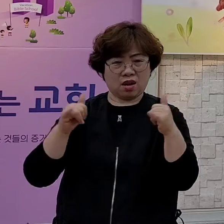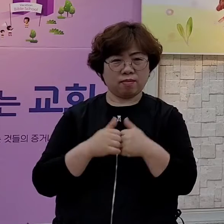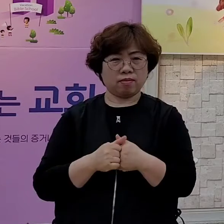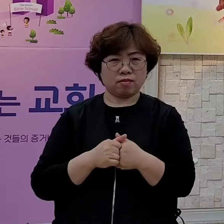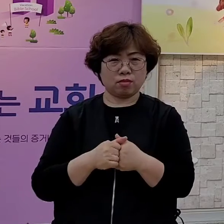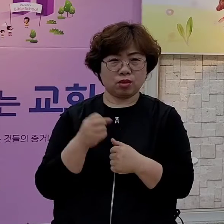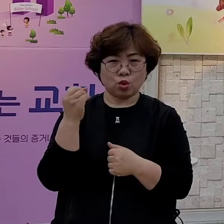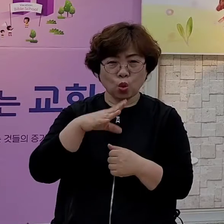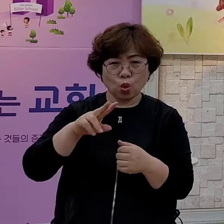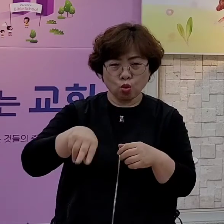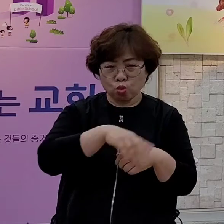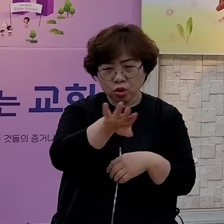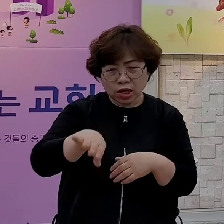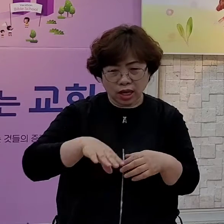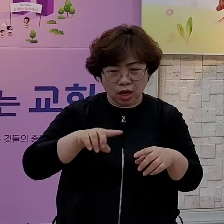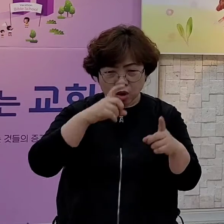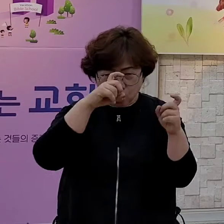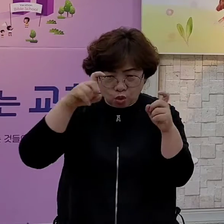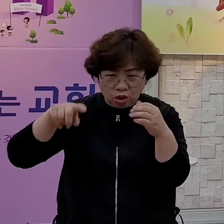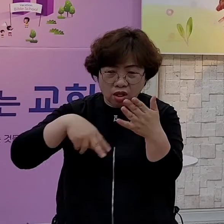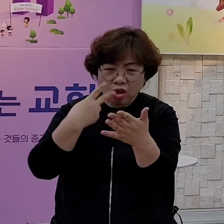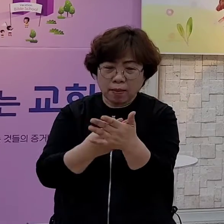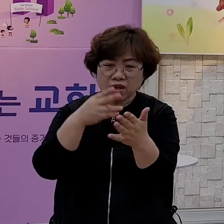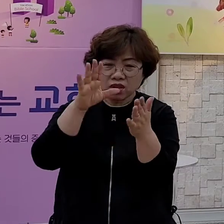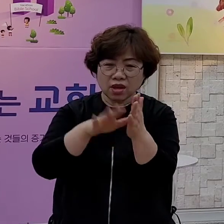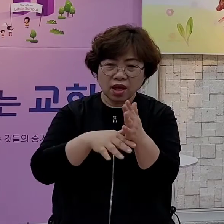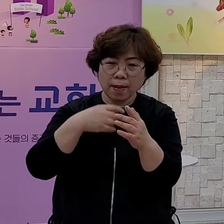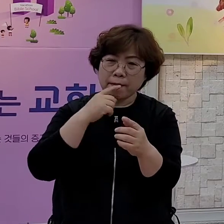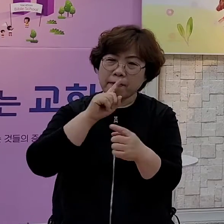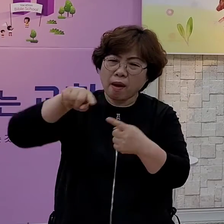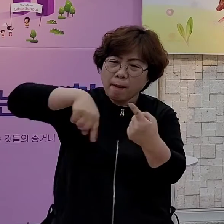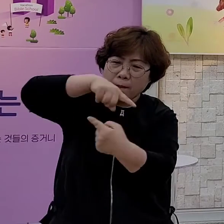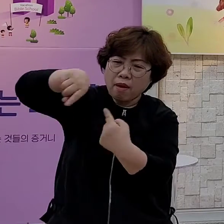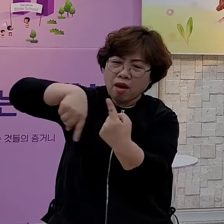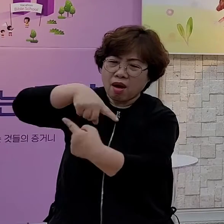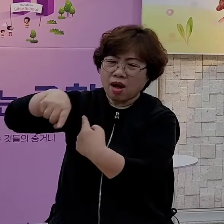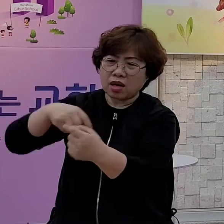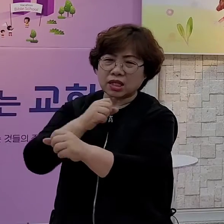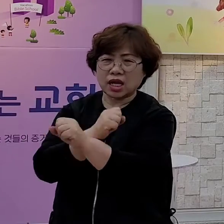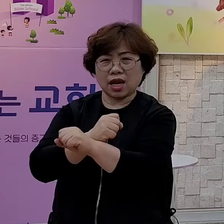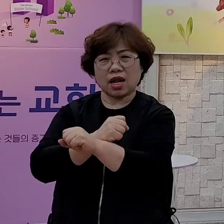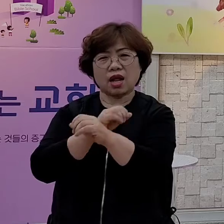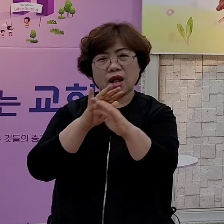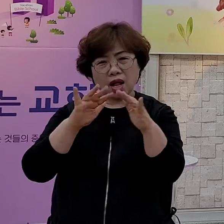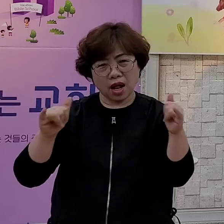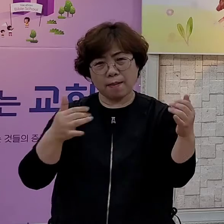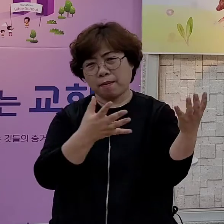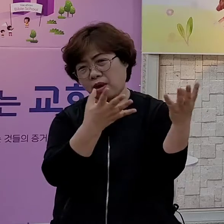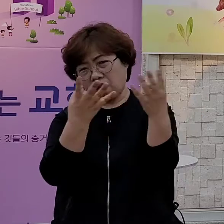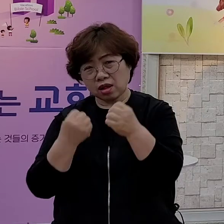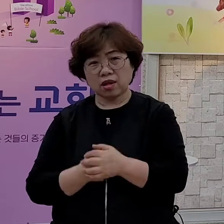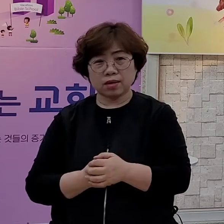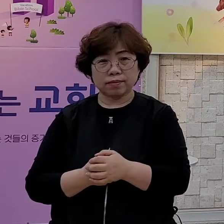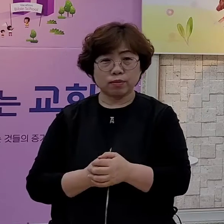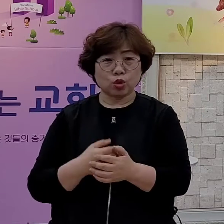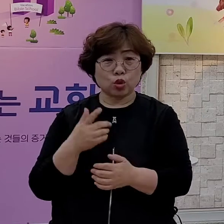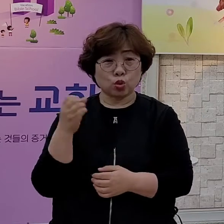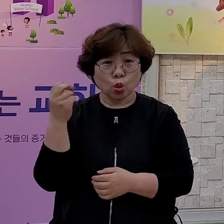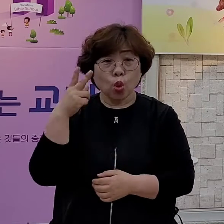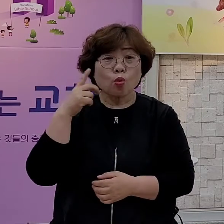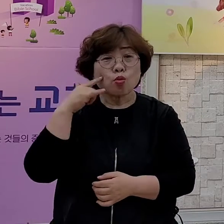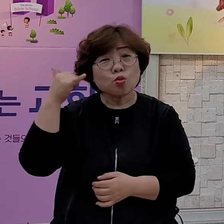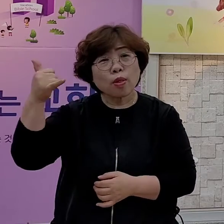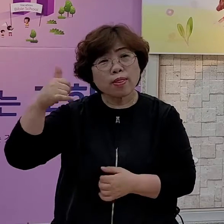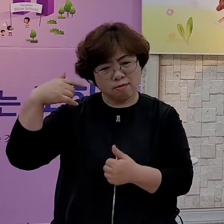잘합니다. 여러분 우리의 모습을 한번 잘 돌아보세요. 엄마 아빠에게 최소한 예를 들어서 꾸지람을 받을